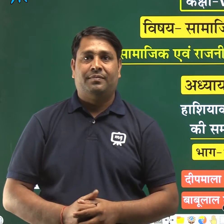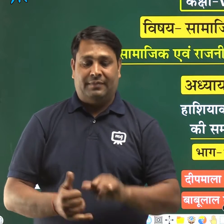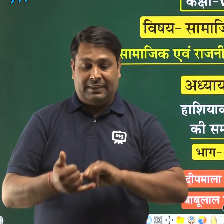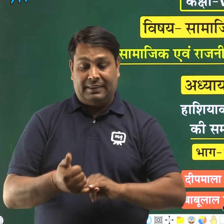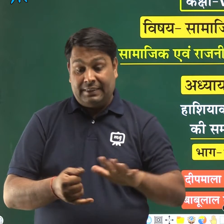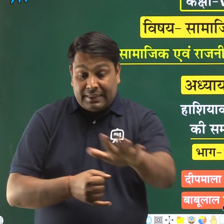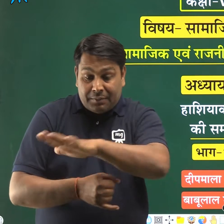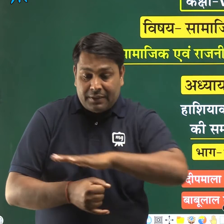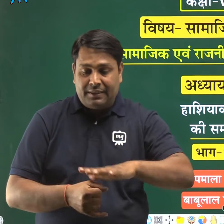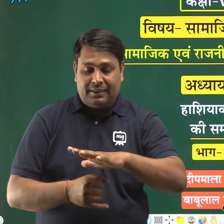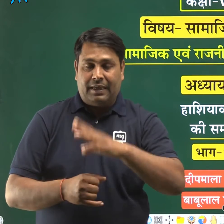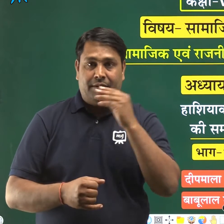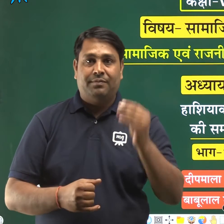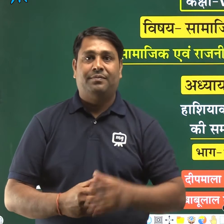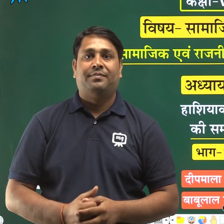सामाजिक एवं